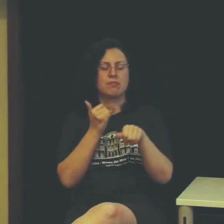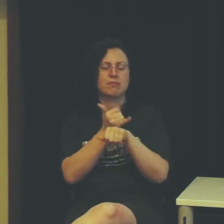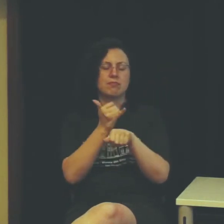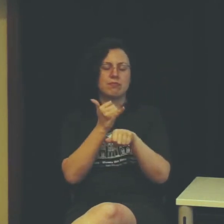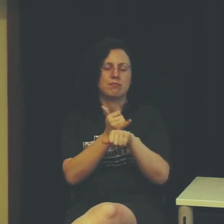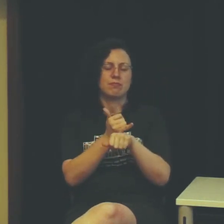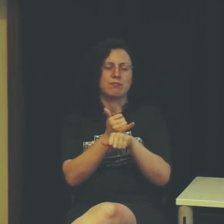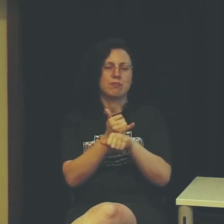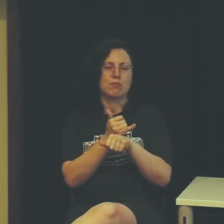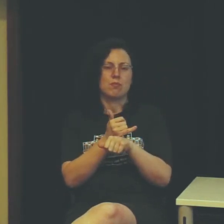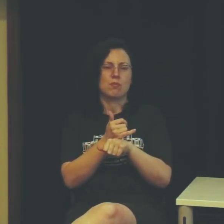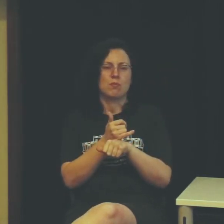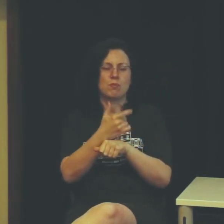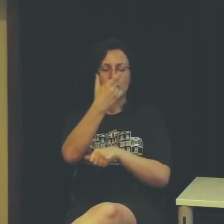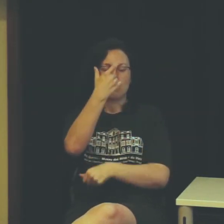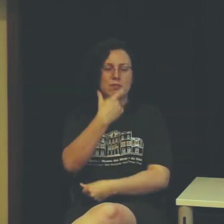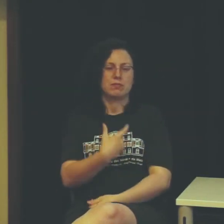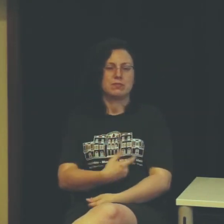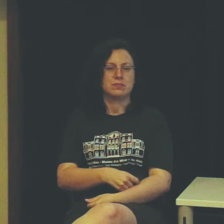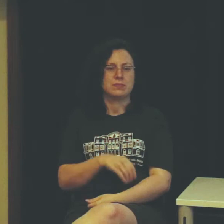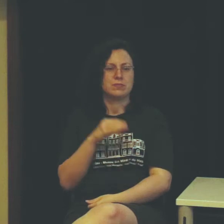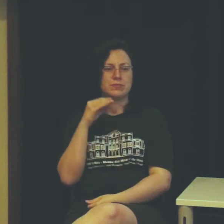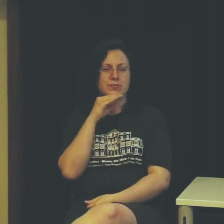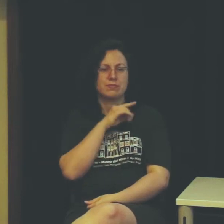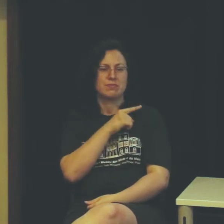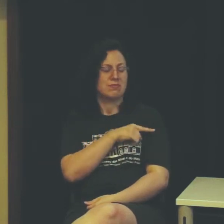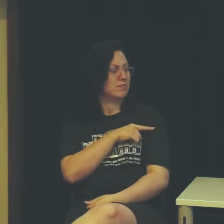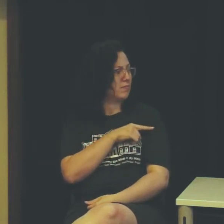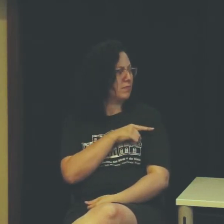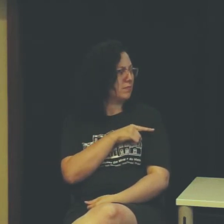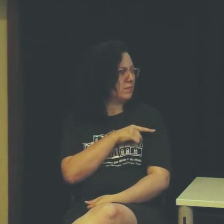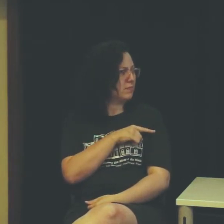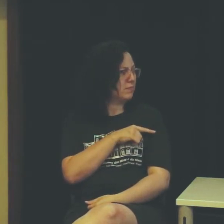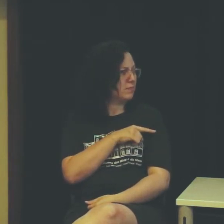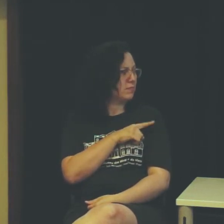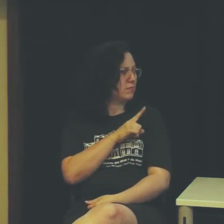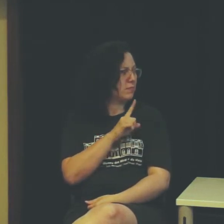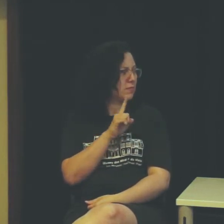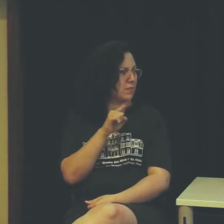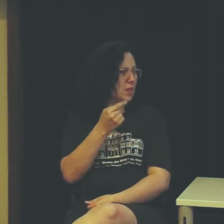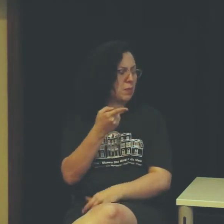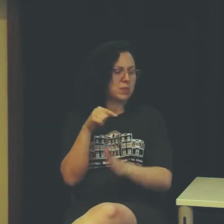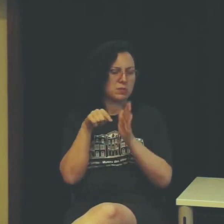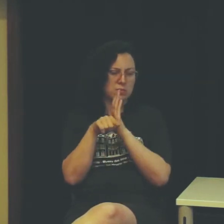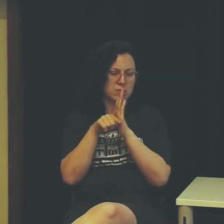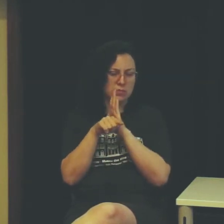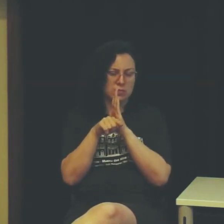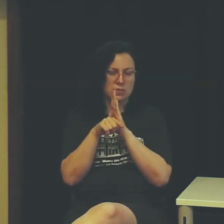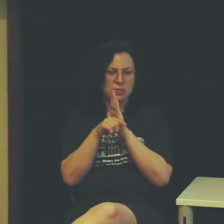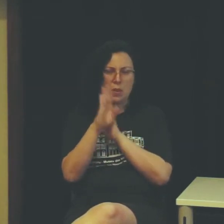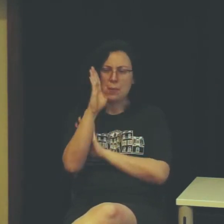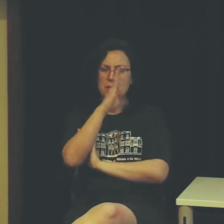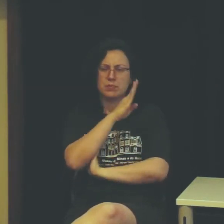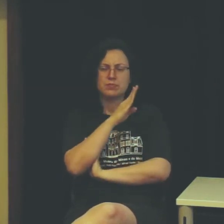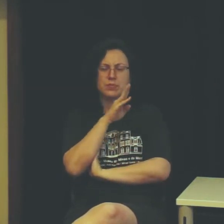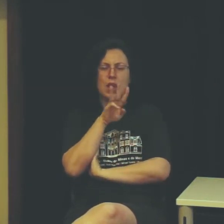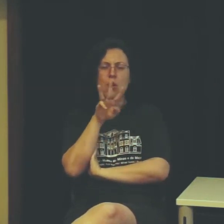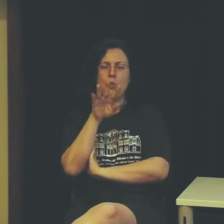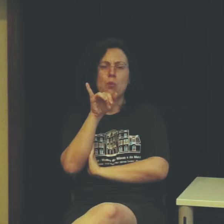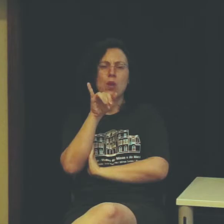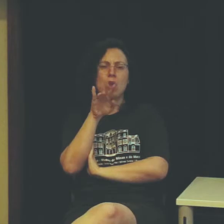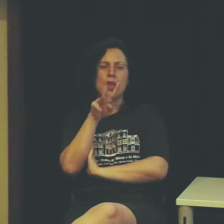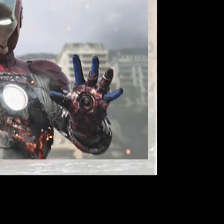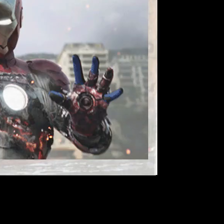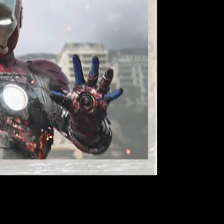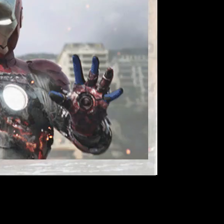vocês viram, eu, sinceramente, eu só fui notar isso aí, né, quando eu estava fazendo uma pesquisa bibliográfica e vi que no Wikipedia havia